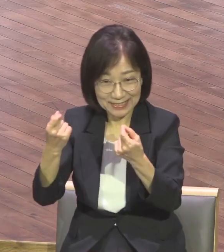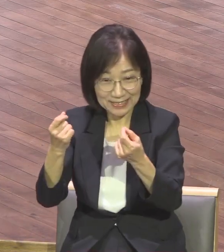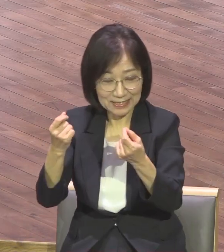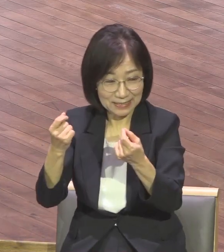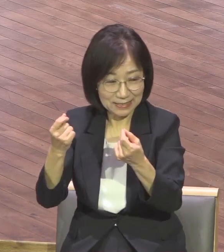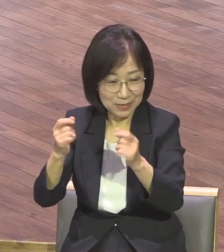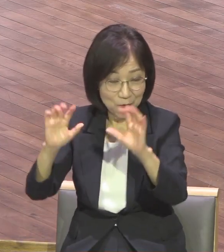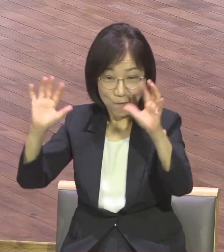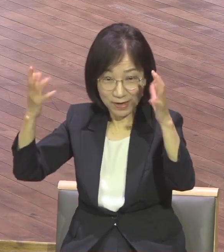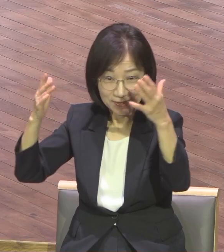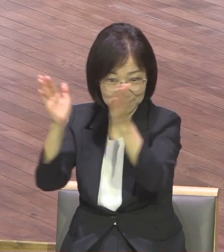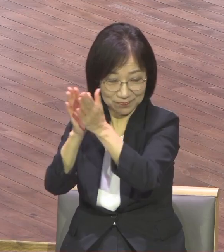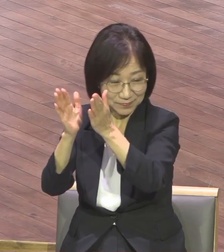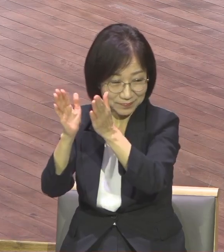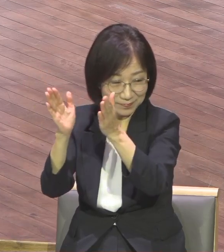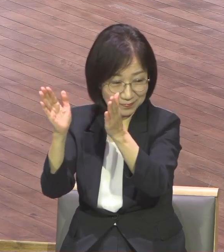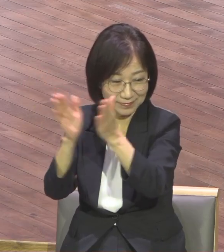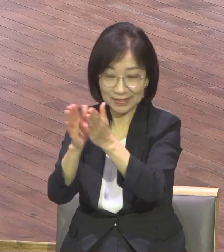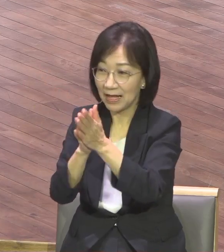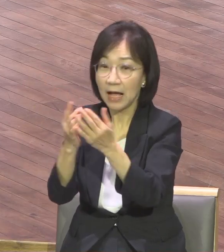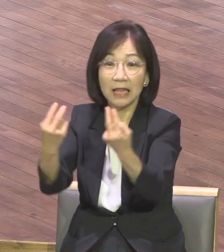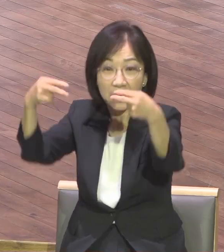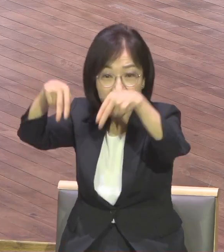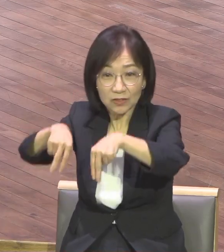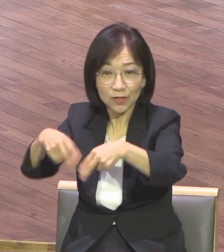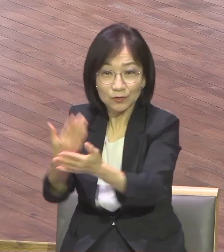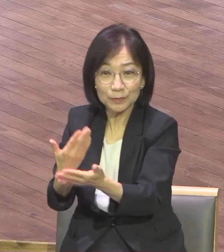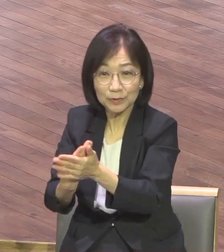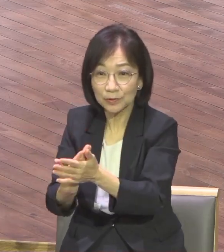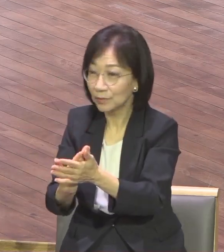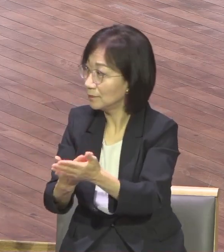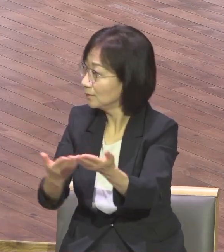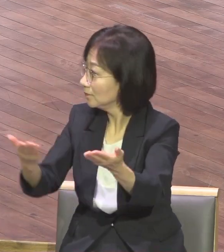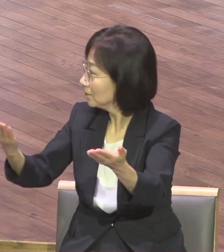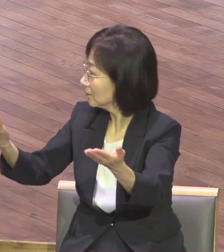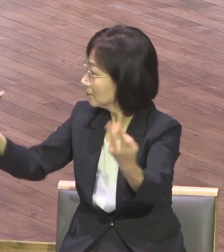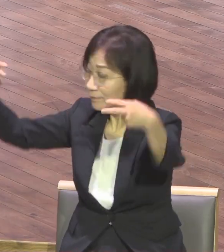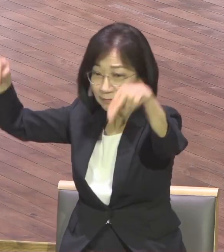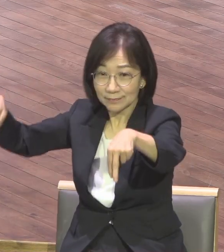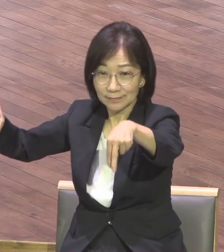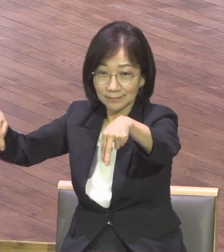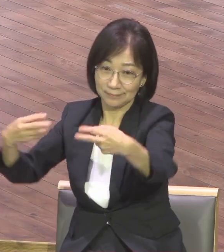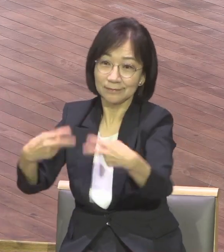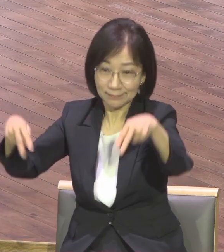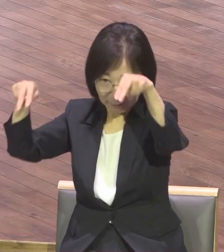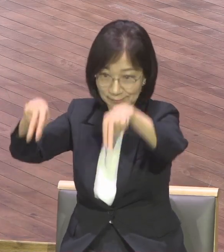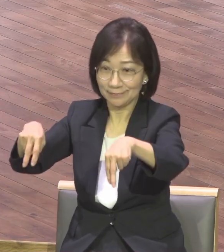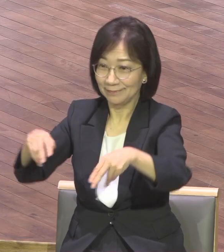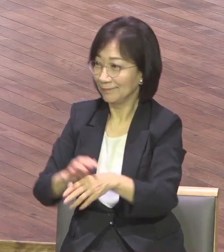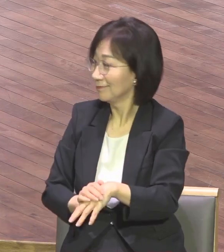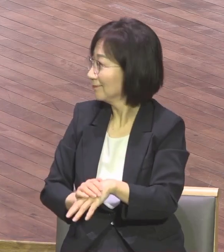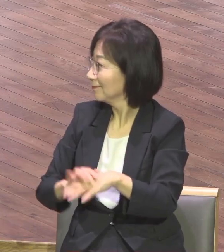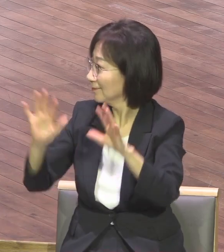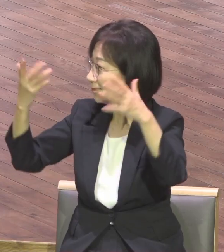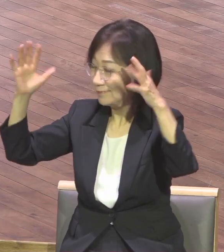우리 선교사님들 한번 그 자리 다 일어나 주시면 환영하겠습니다. 감사합니다. 우리 선교사님들